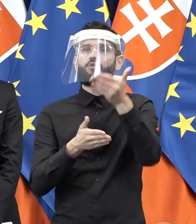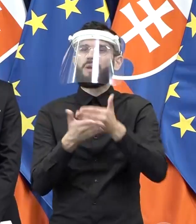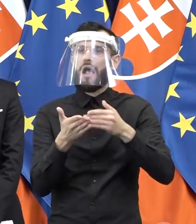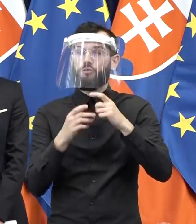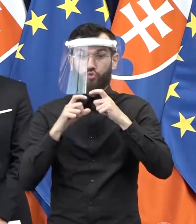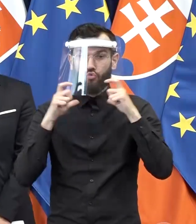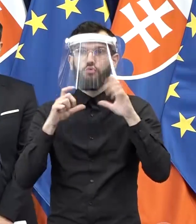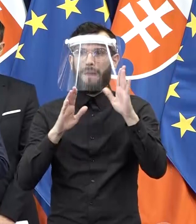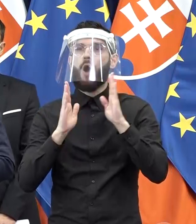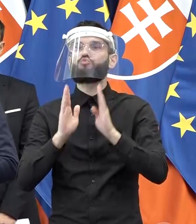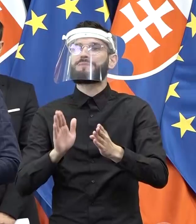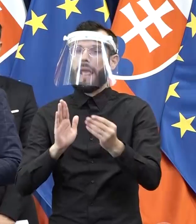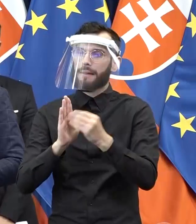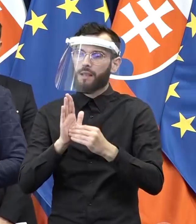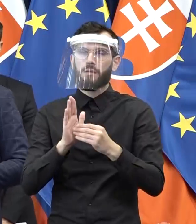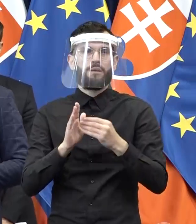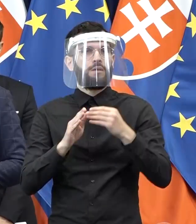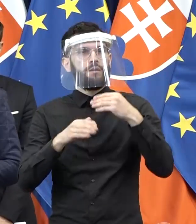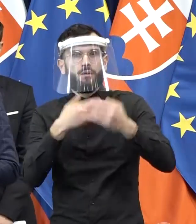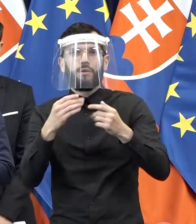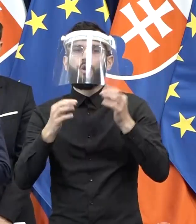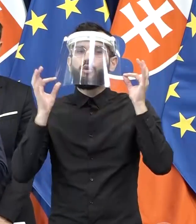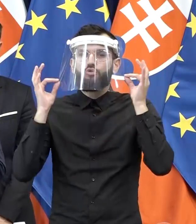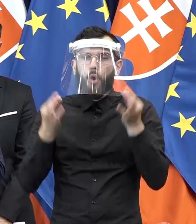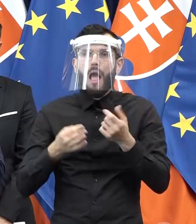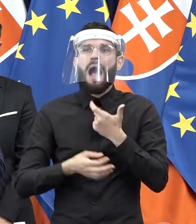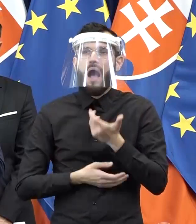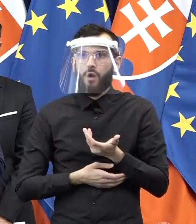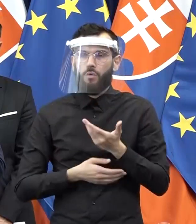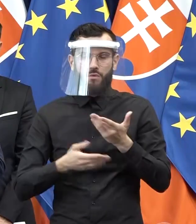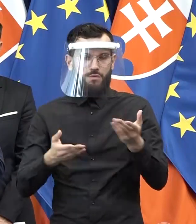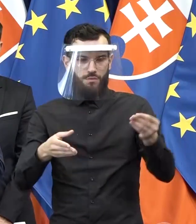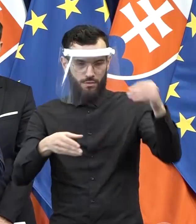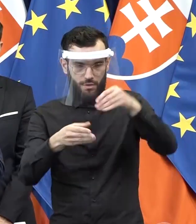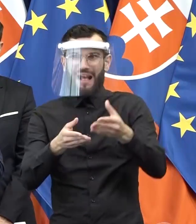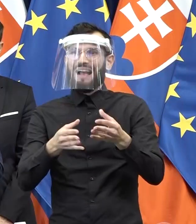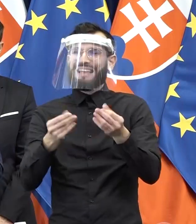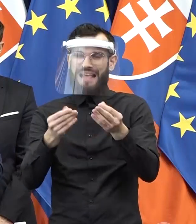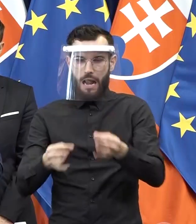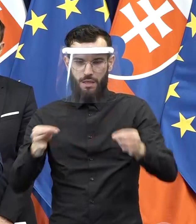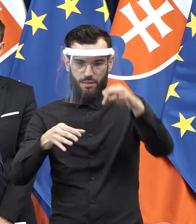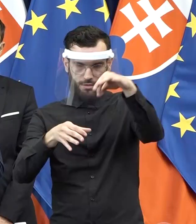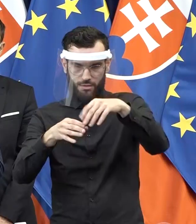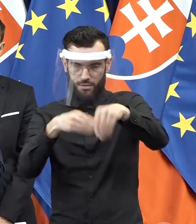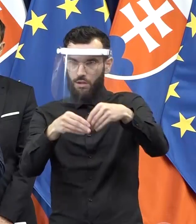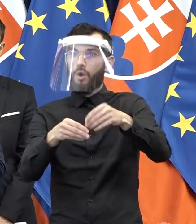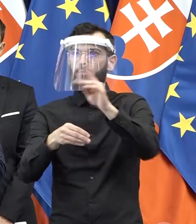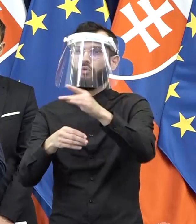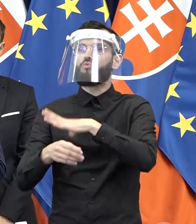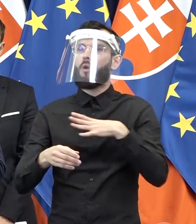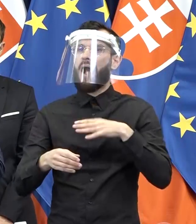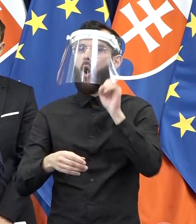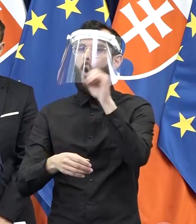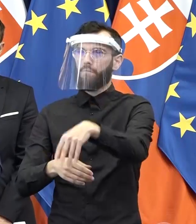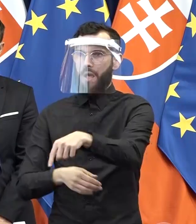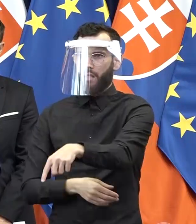samozrejme je na to úsmernenie, akým spôsobom stáva sa dole, ale lepšie dať do igletového stáčku a normálne do komunálneho odpadu. Nemalo